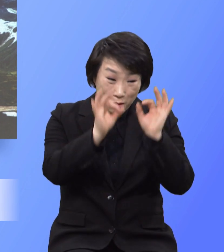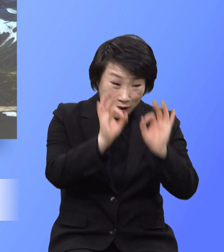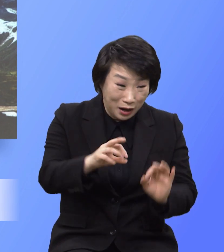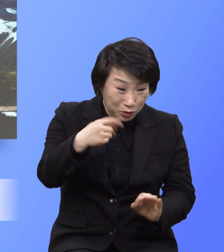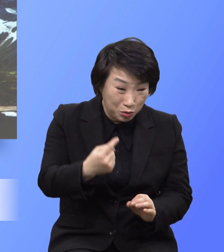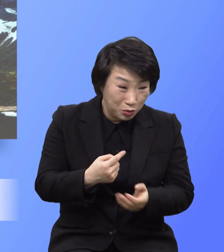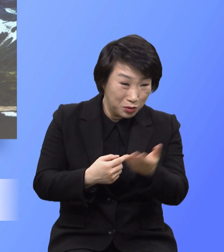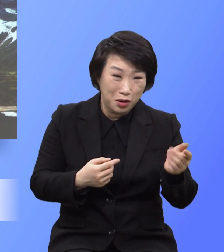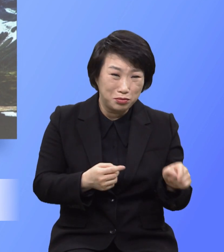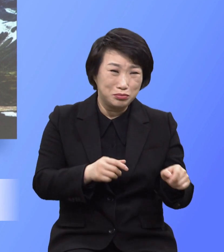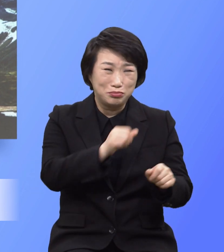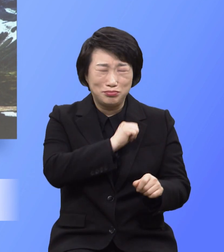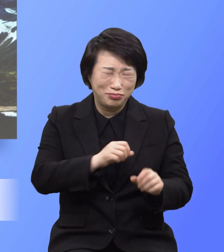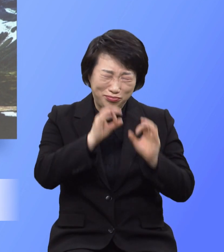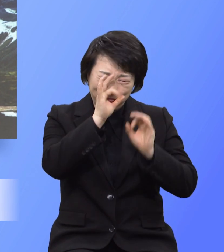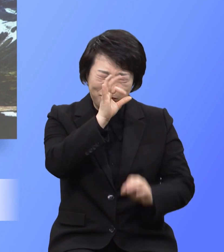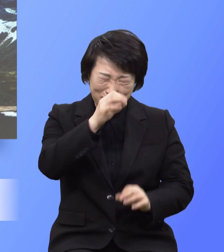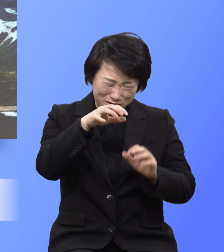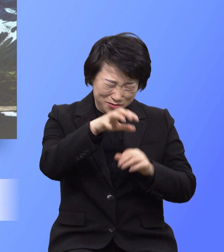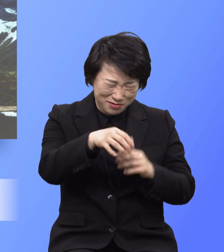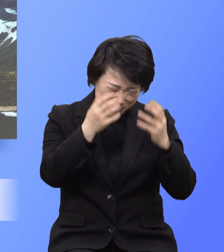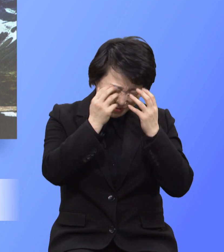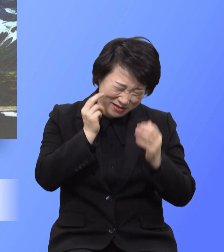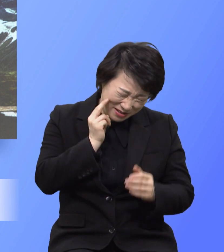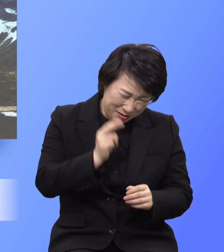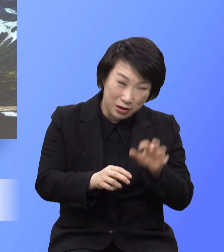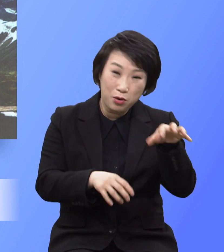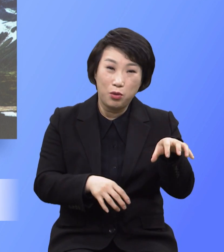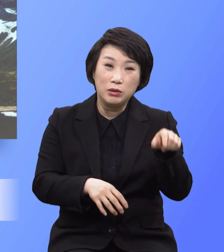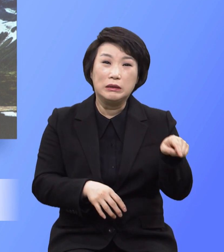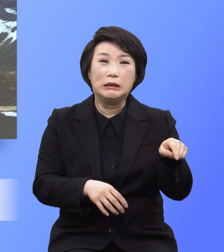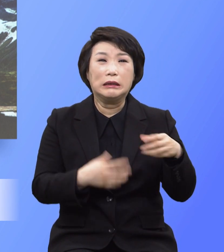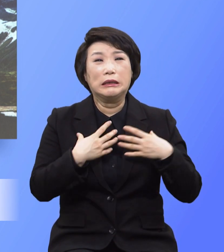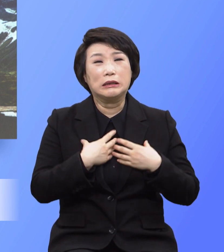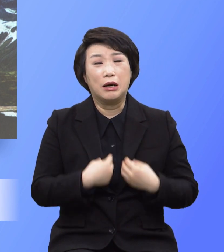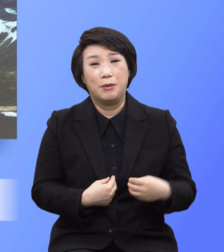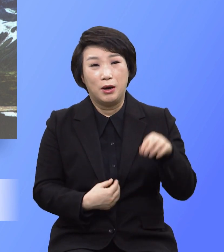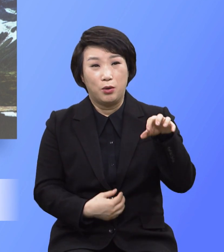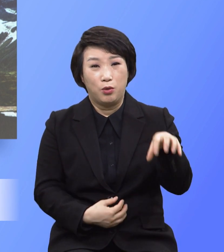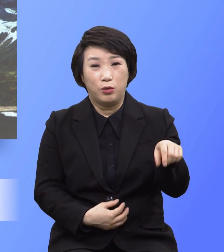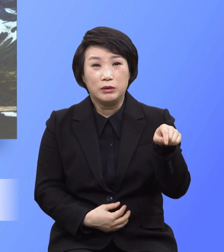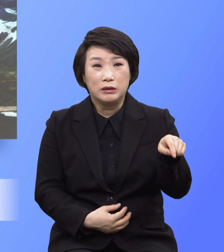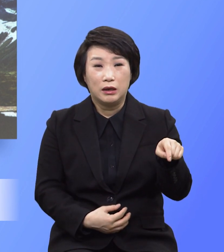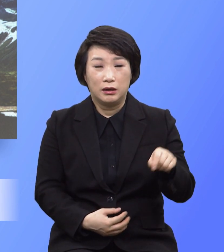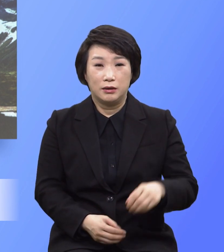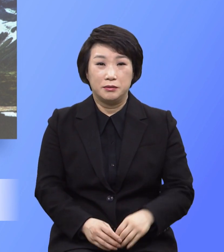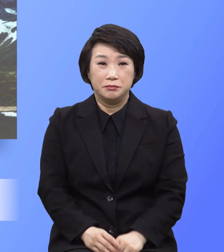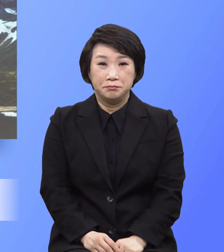보기만 해도 견딜 수가 없는 곳, 그런 절망적인 것입니다.